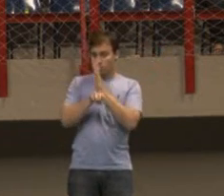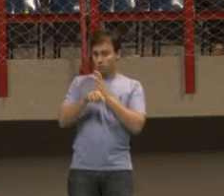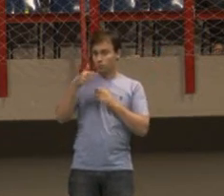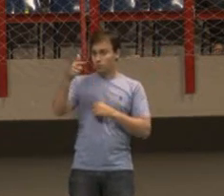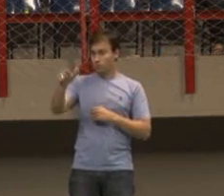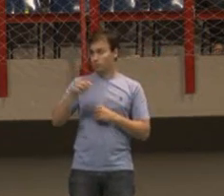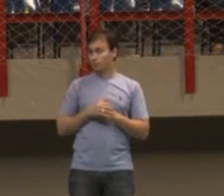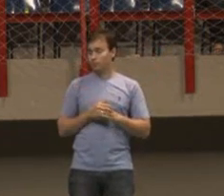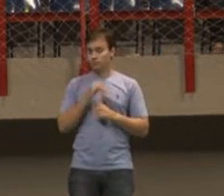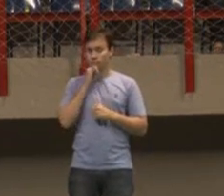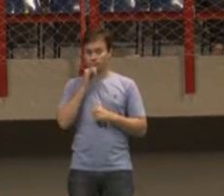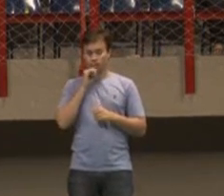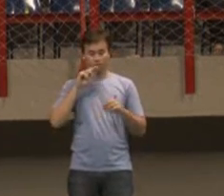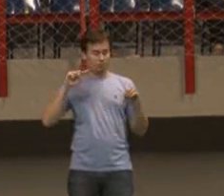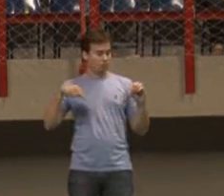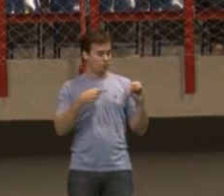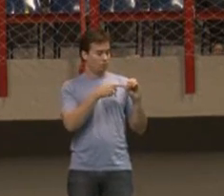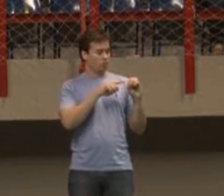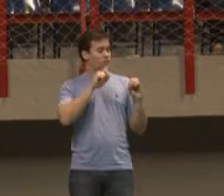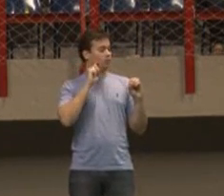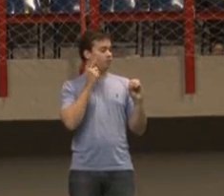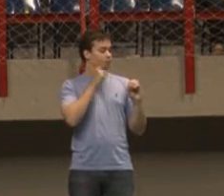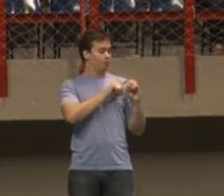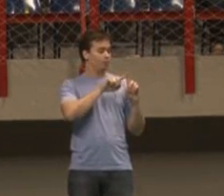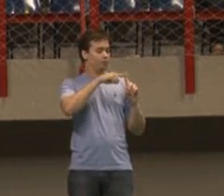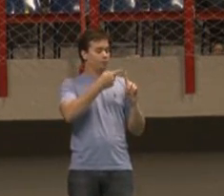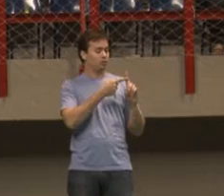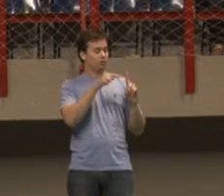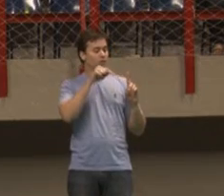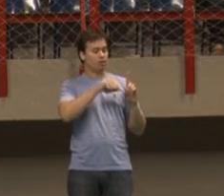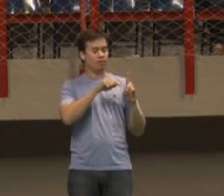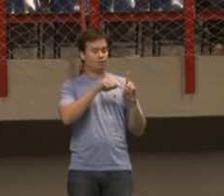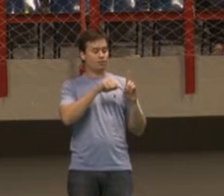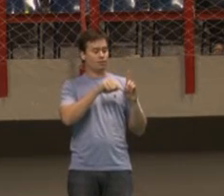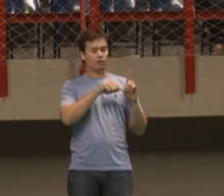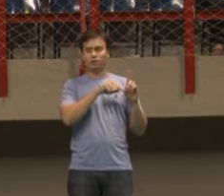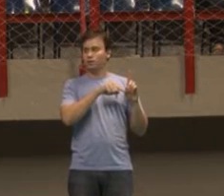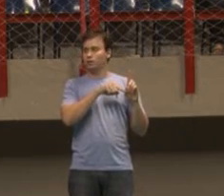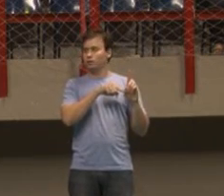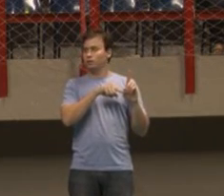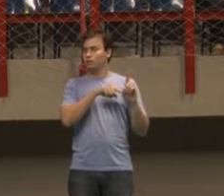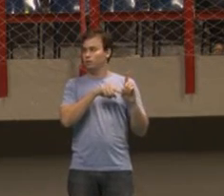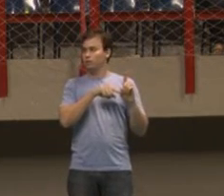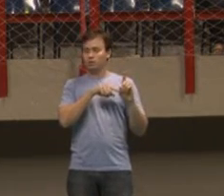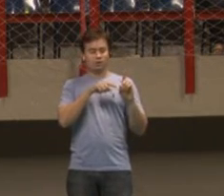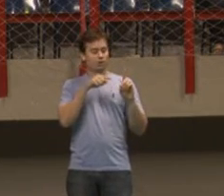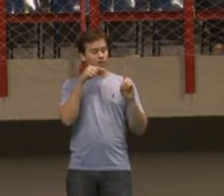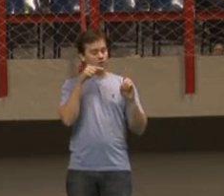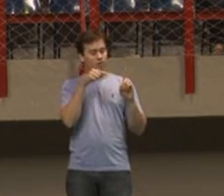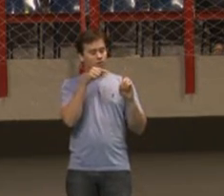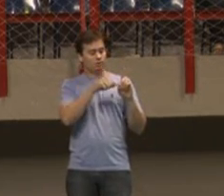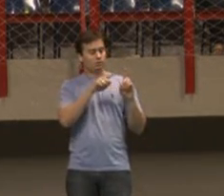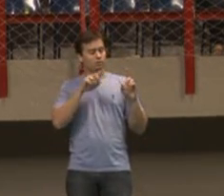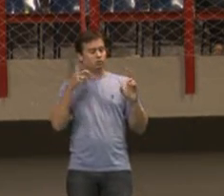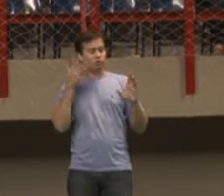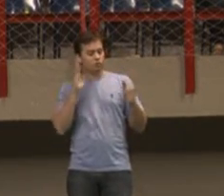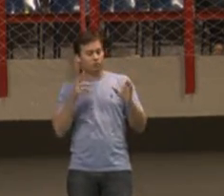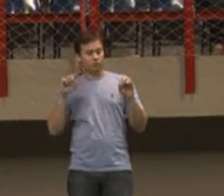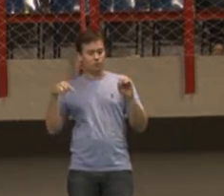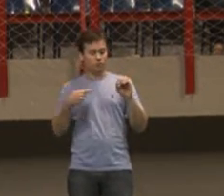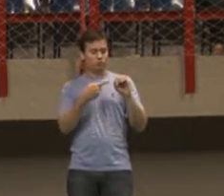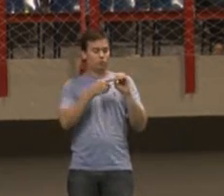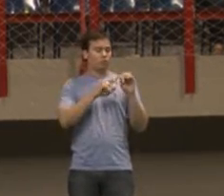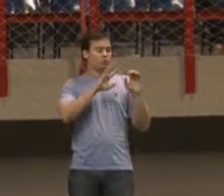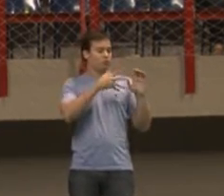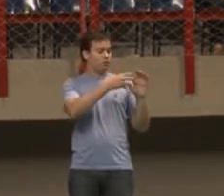quando esse embriãozinho se implanta no útero, e o nome é chamado nidação, quando esse embriãozinho